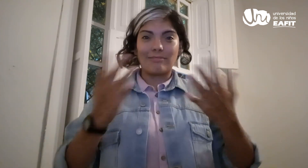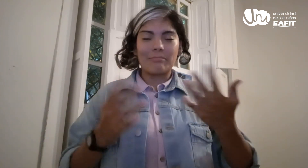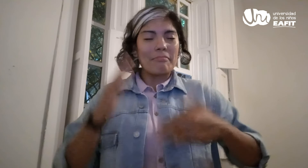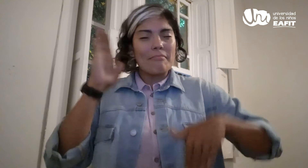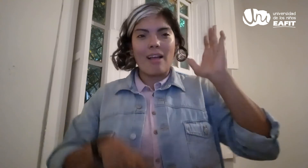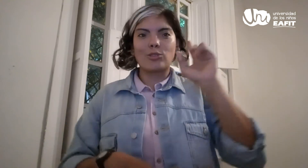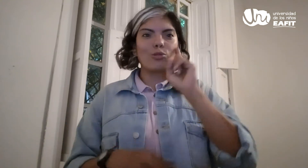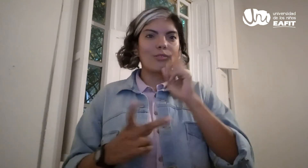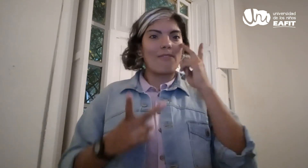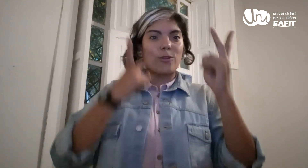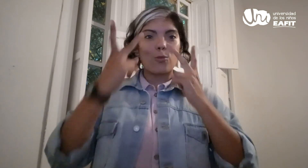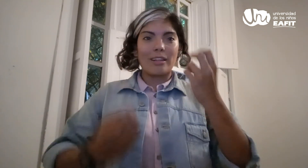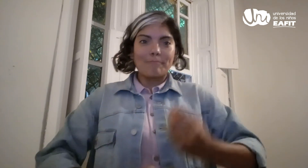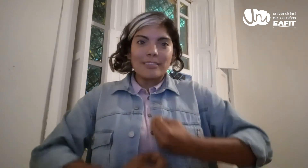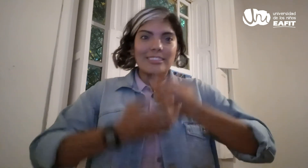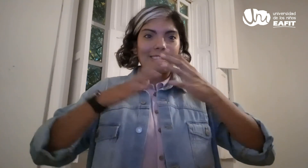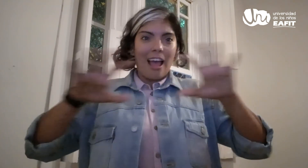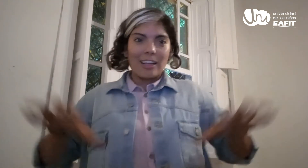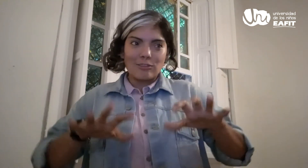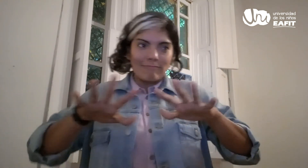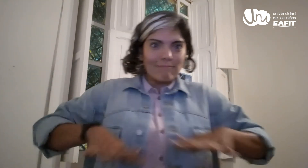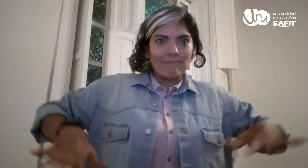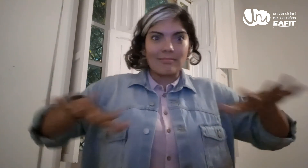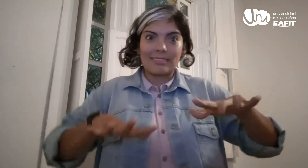comunicativas mediadas por la experiencia visual, el uso del espacio y como